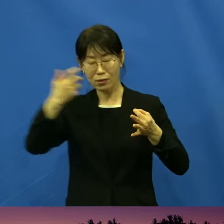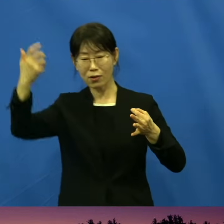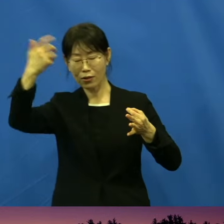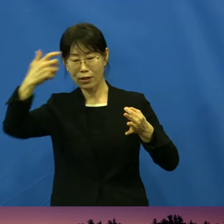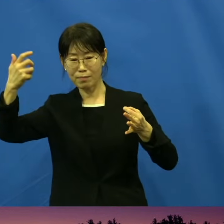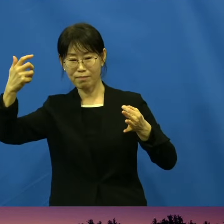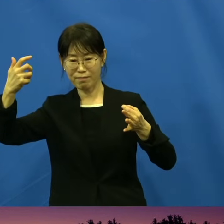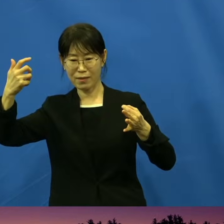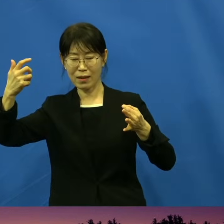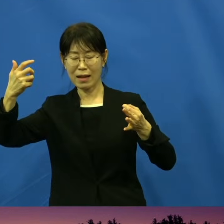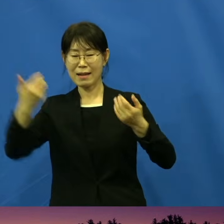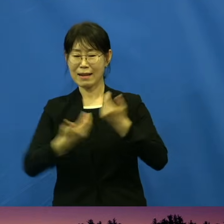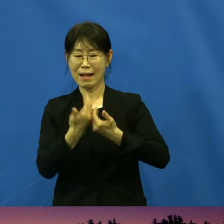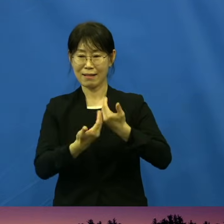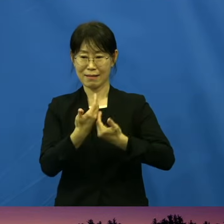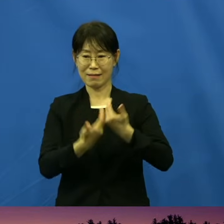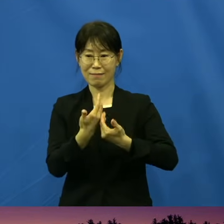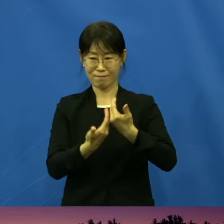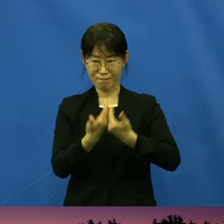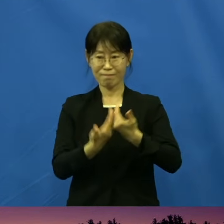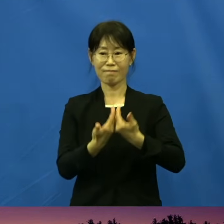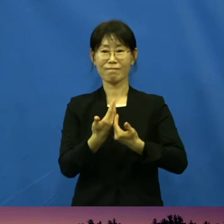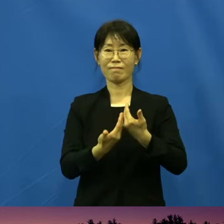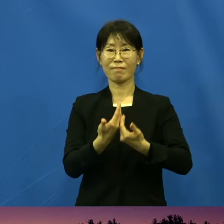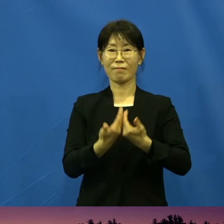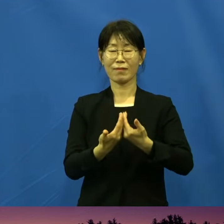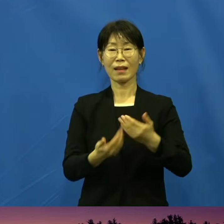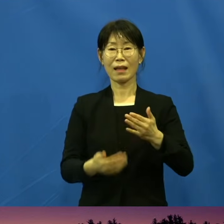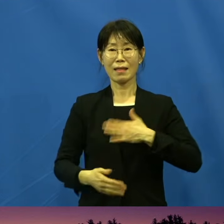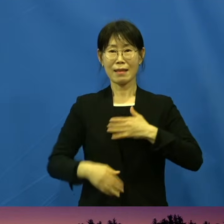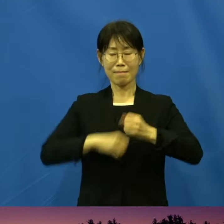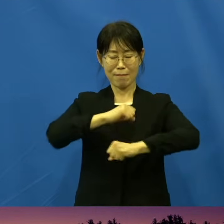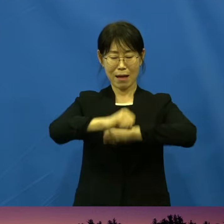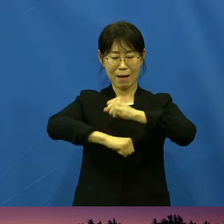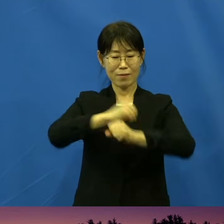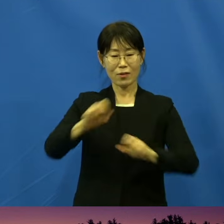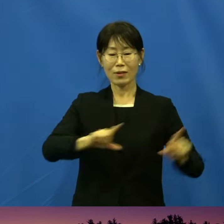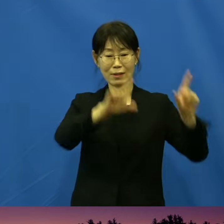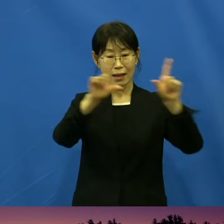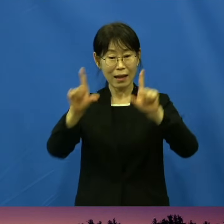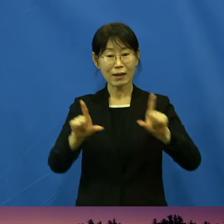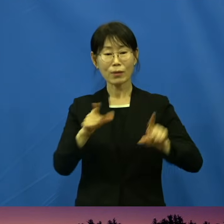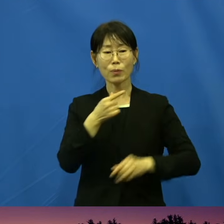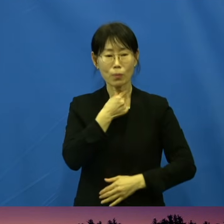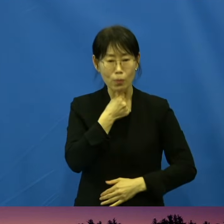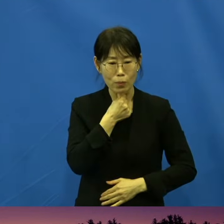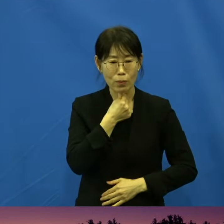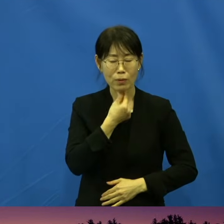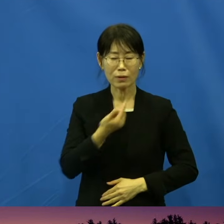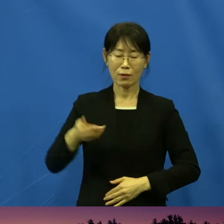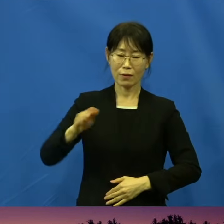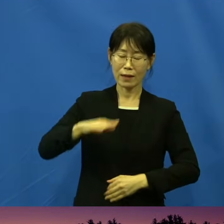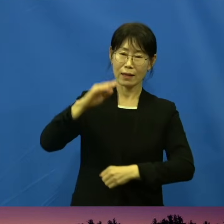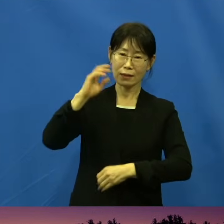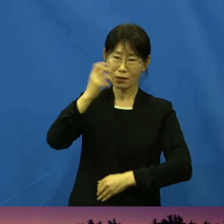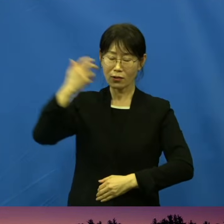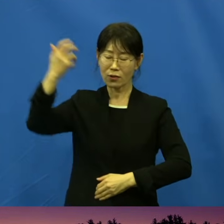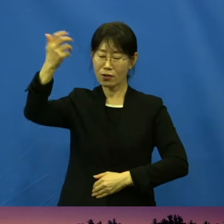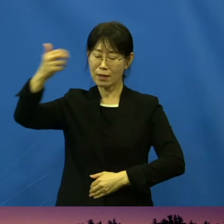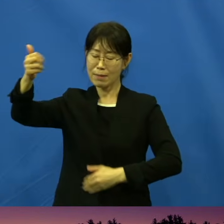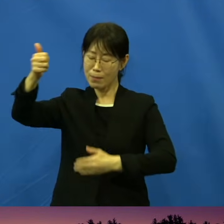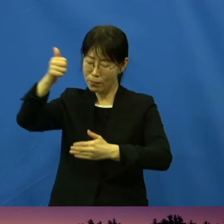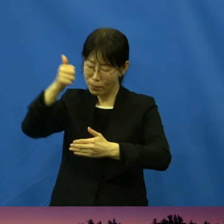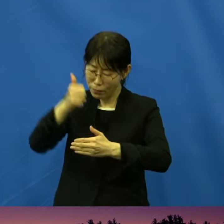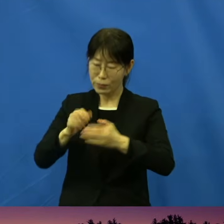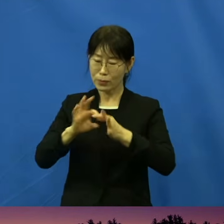부딪힘으로 갈등이 일어난다는 거예요. 내가 마음대로 살고 싶은 욕구와 성령이 내 안에서 이끄시고자 하는 욕구가